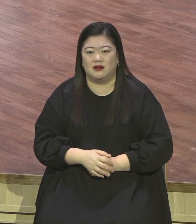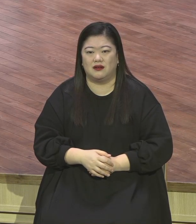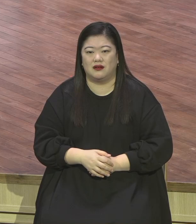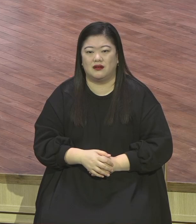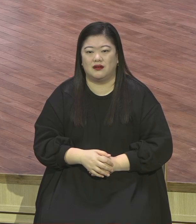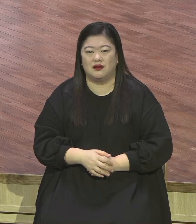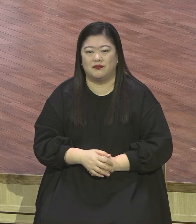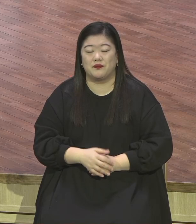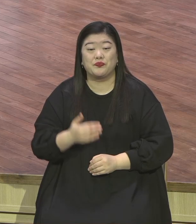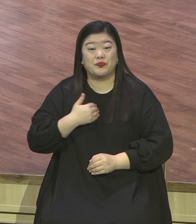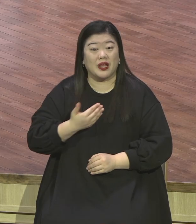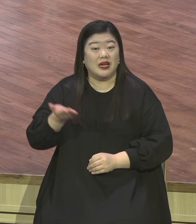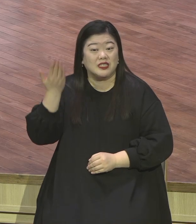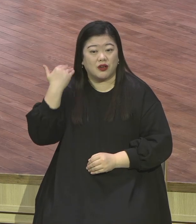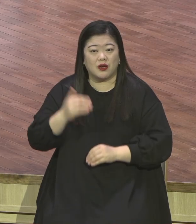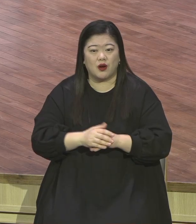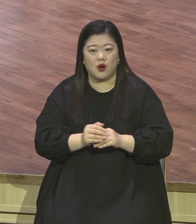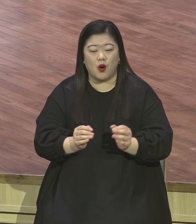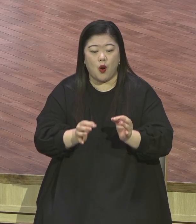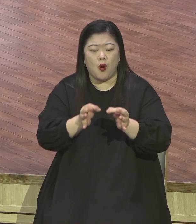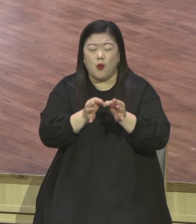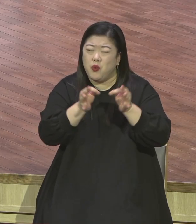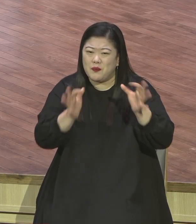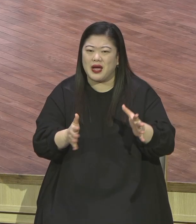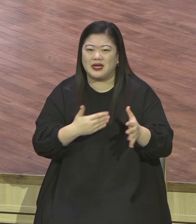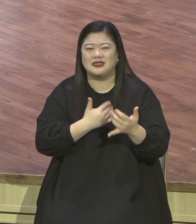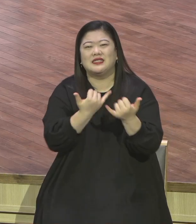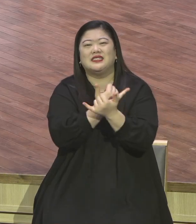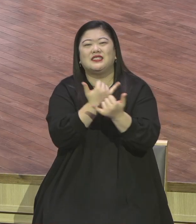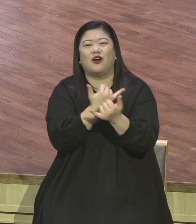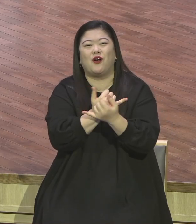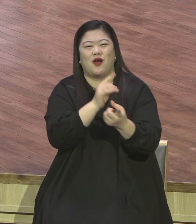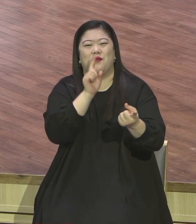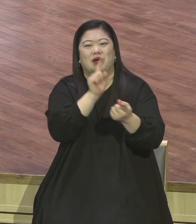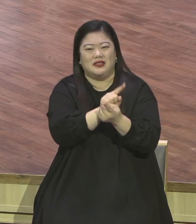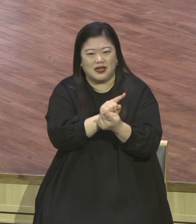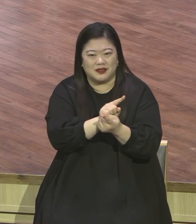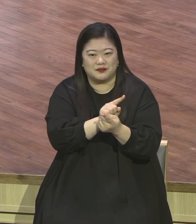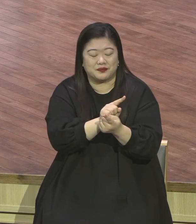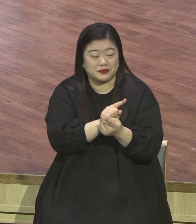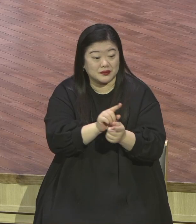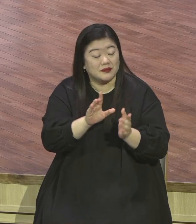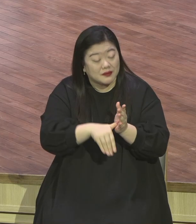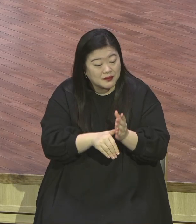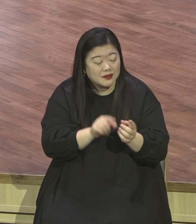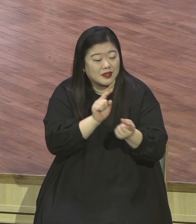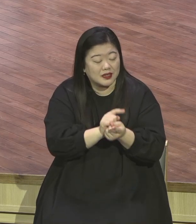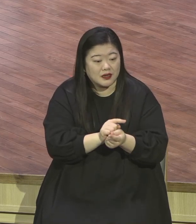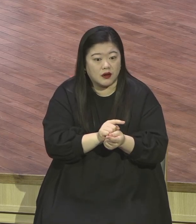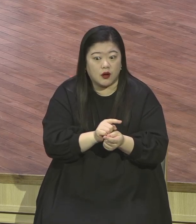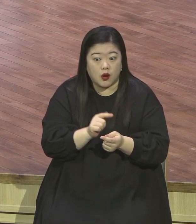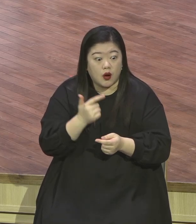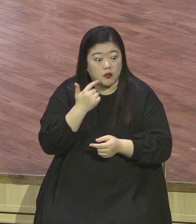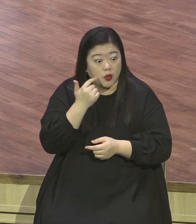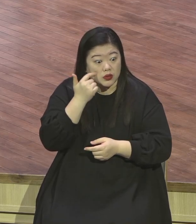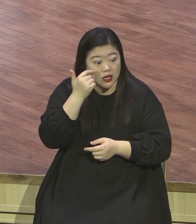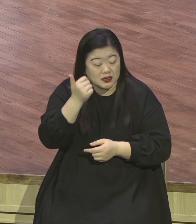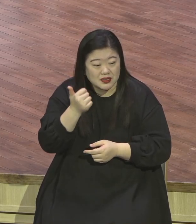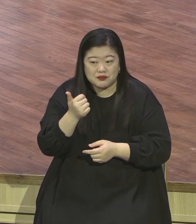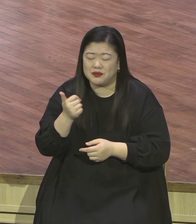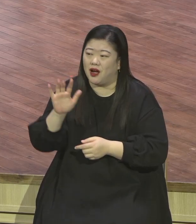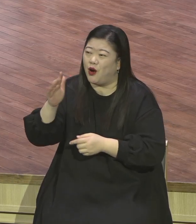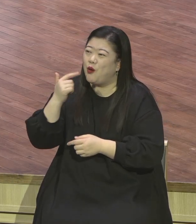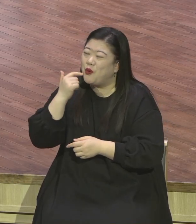갔더니 날 오랜만에 몇 십 년 만났는데 아이고 반갑습니다 이렇게 인사하더니 그라암부터 남은 말이 막